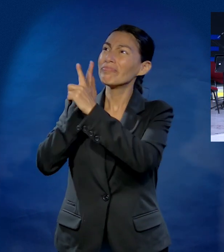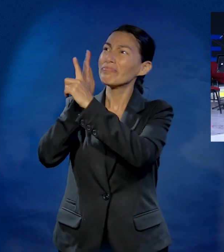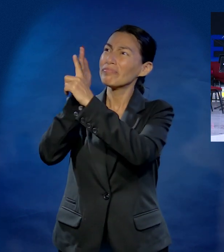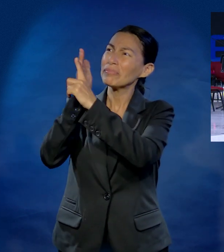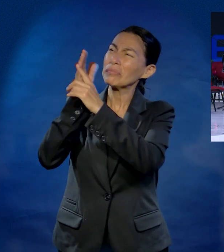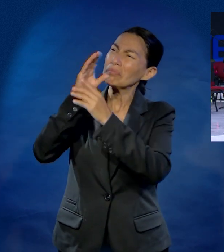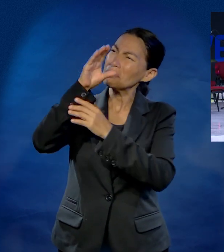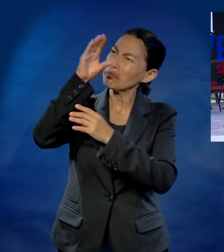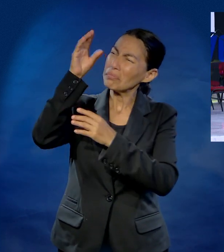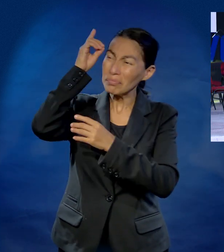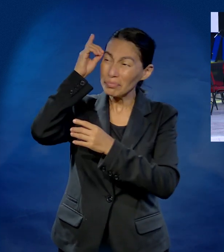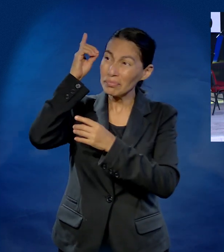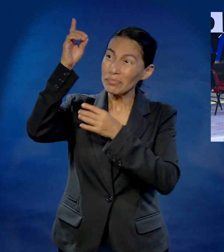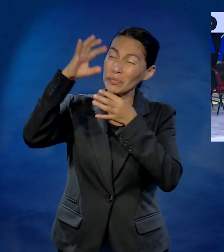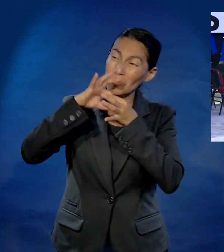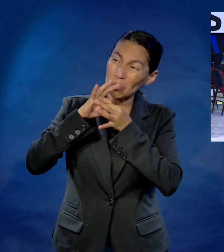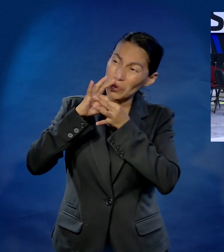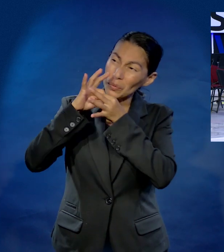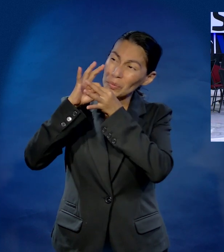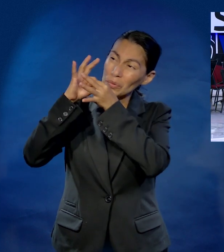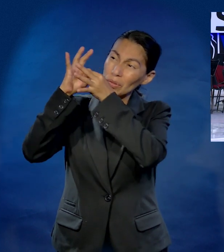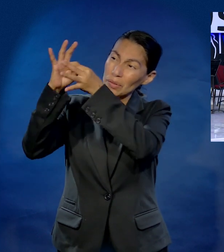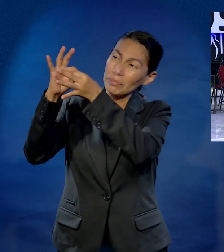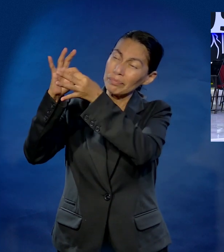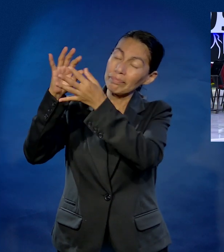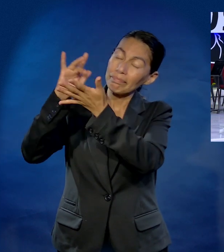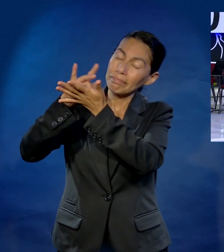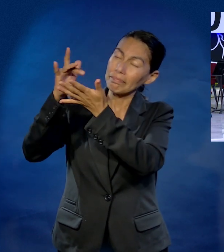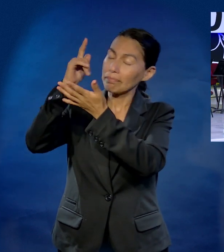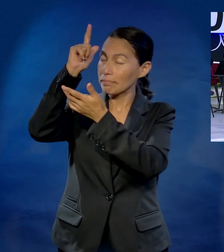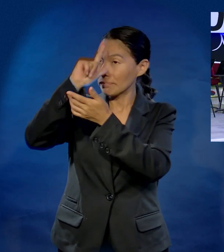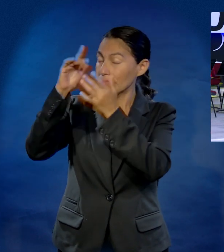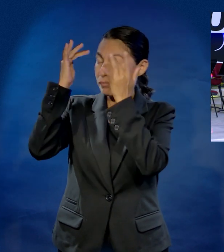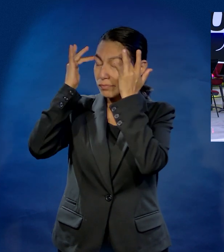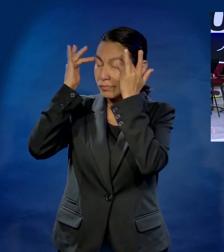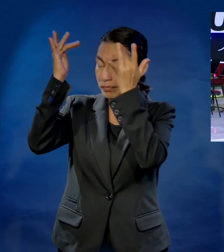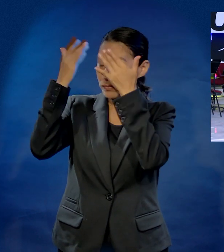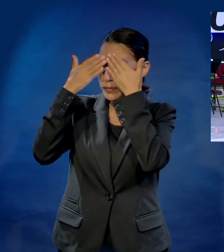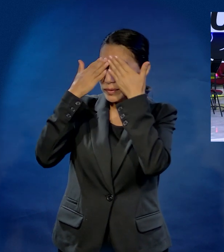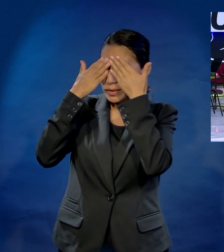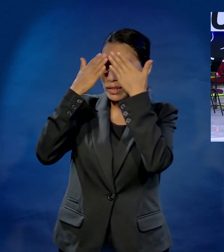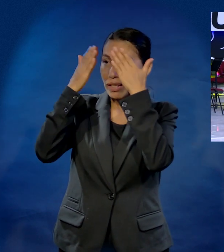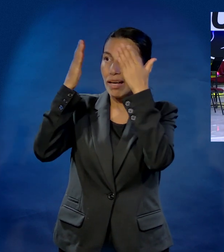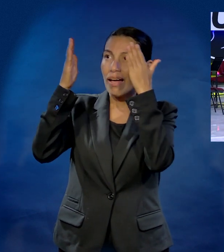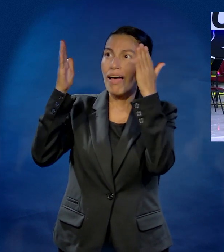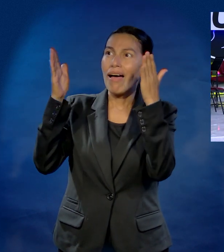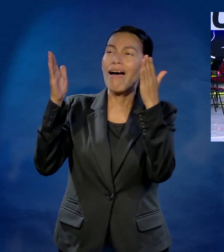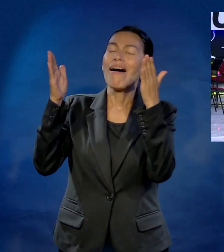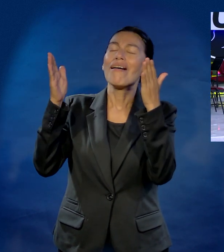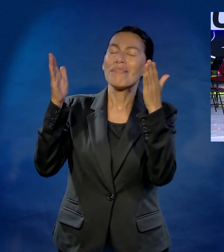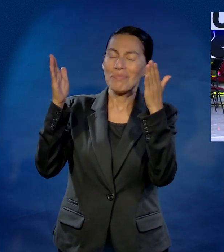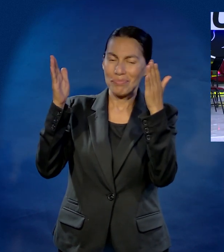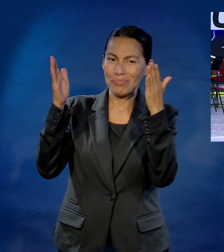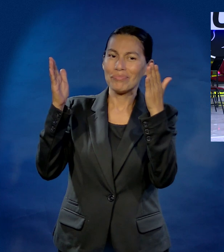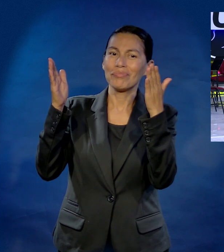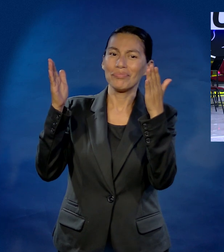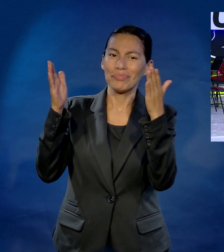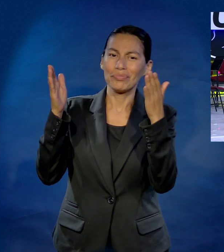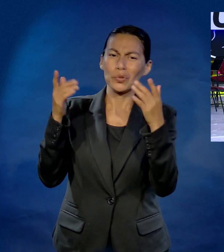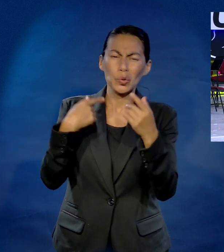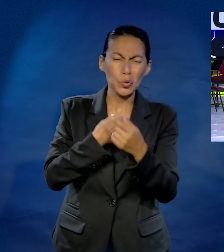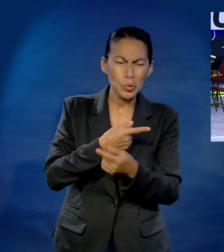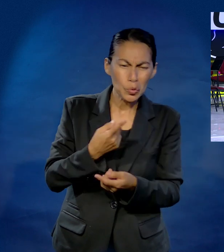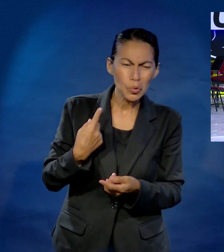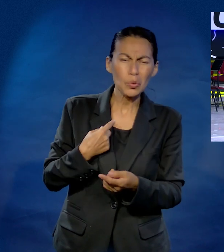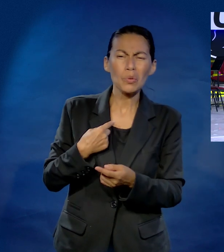El reino de los cielos es vivir avanzando nuestra vida con una visión que solamente a través del